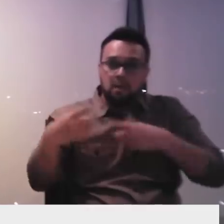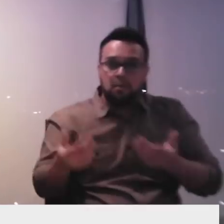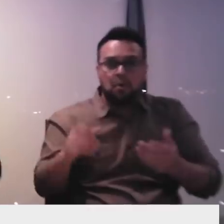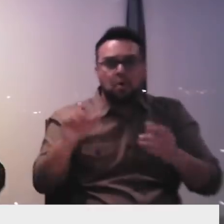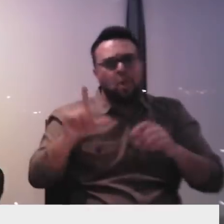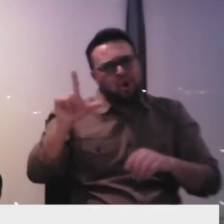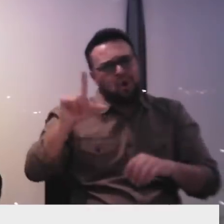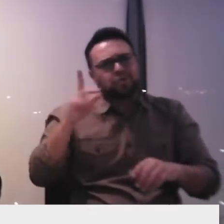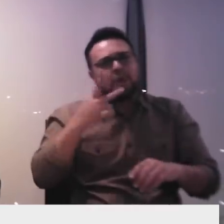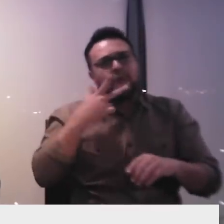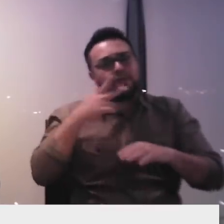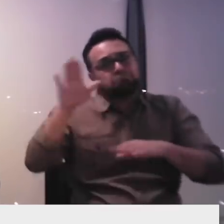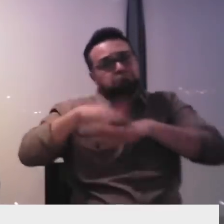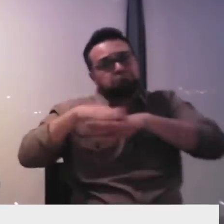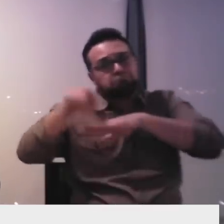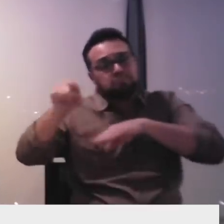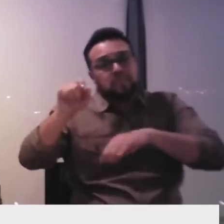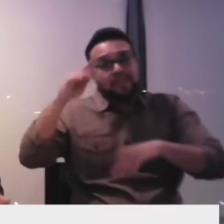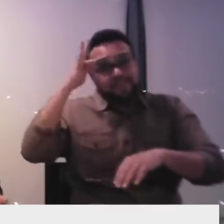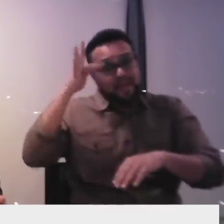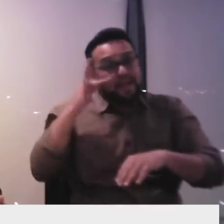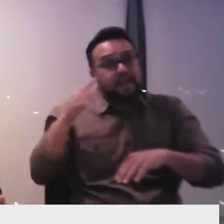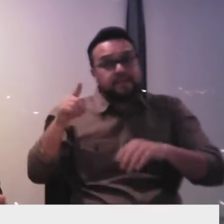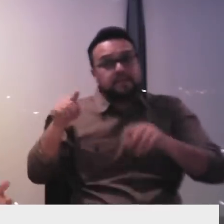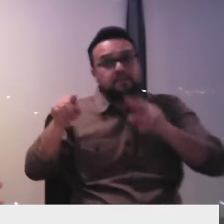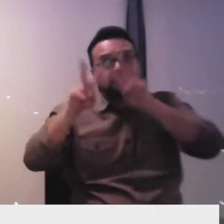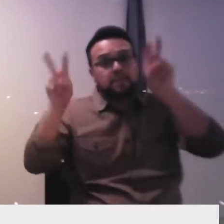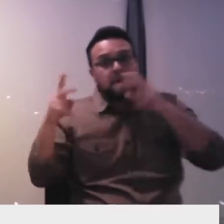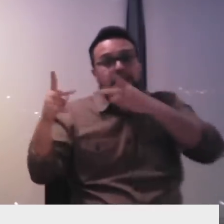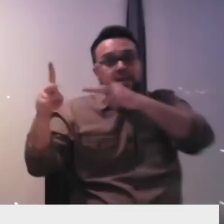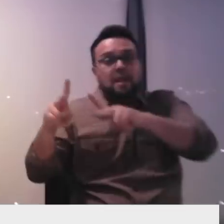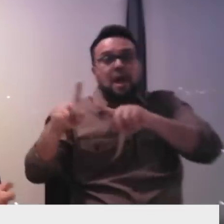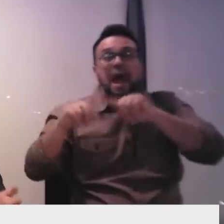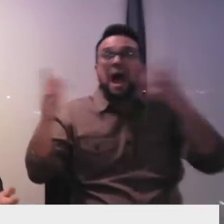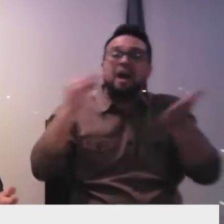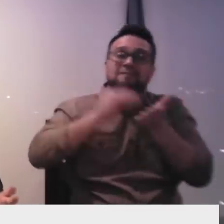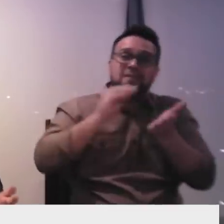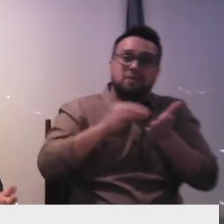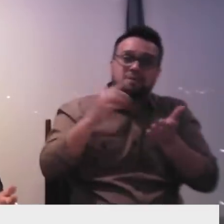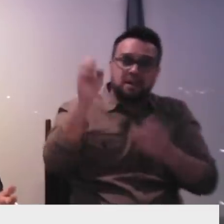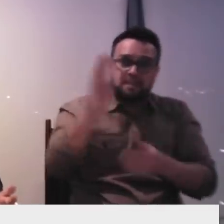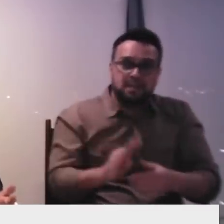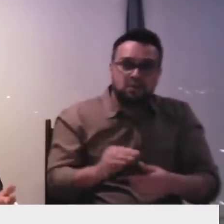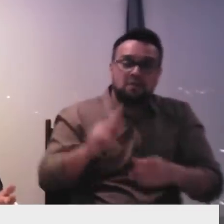Lógico, joguei lá para a Tereza Cristina tratar esse assunto. Alguns podem falar, vai faltar no Brasil, vai aumentar o preço.